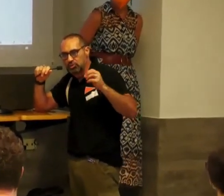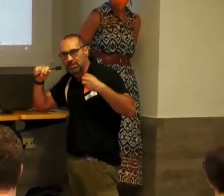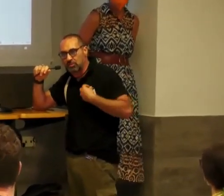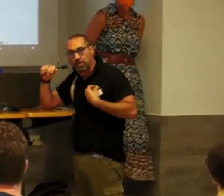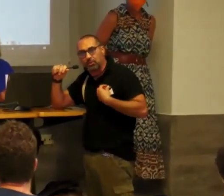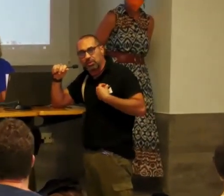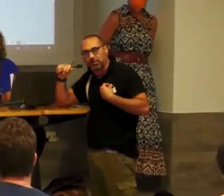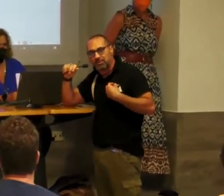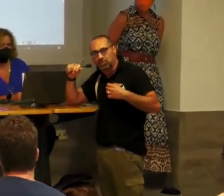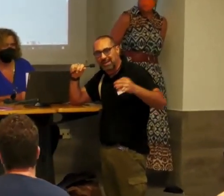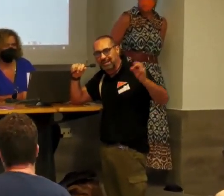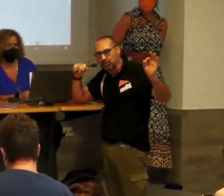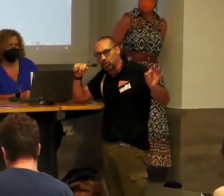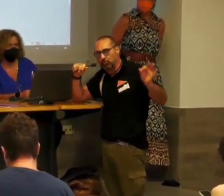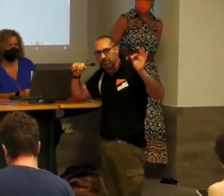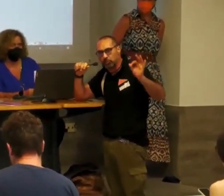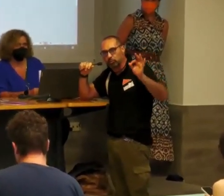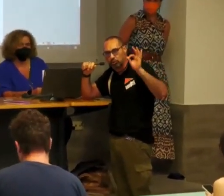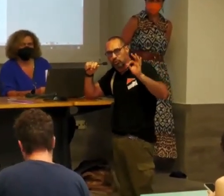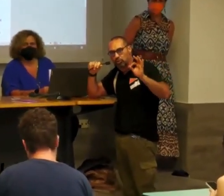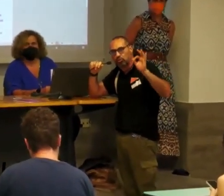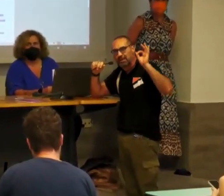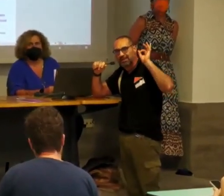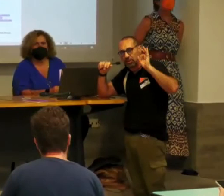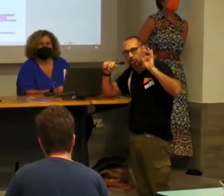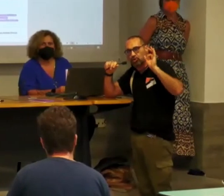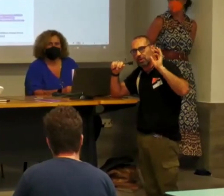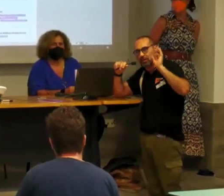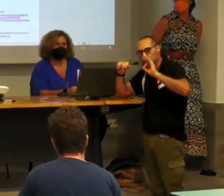per i docenti e per noi del personale, è